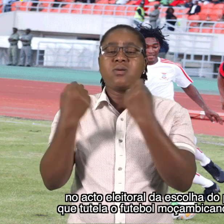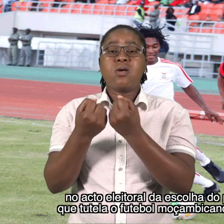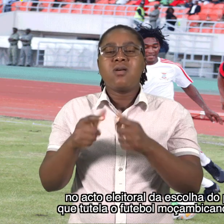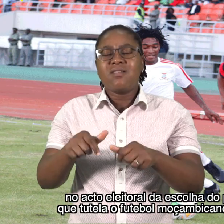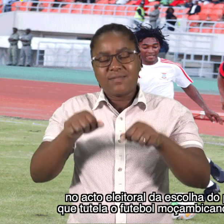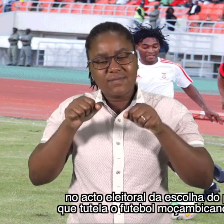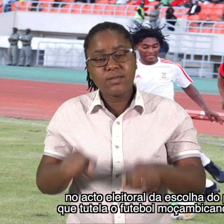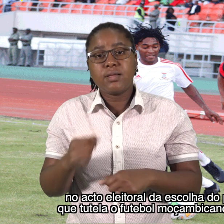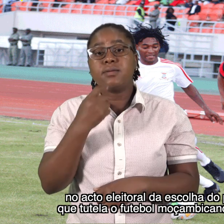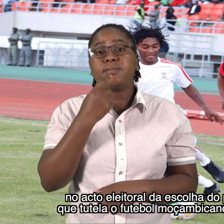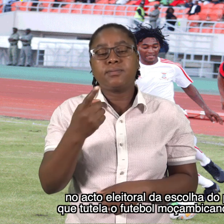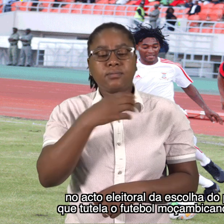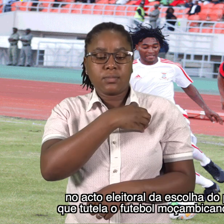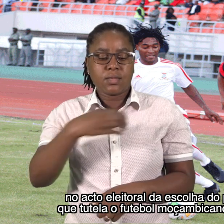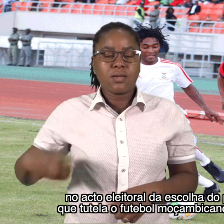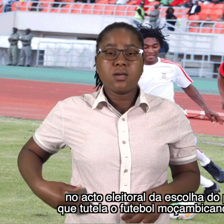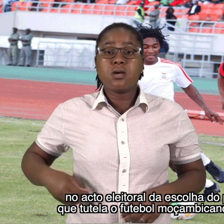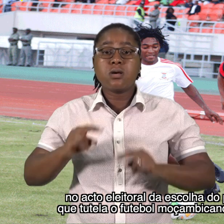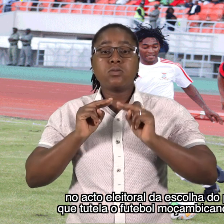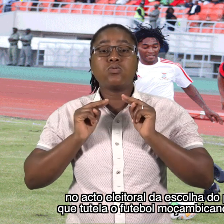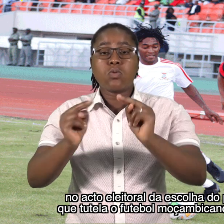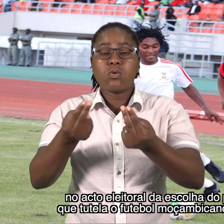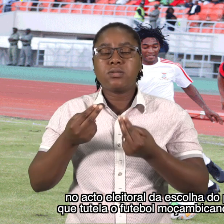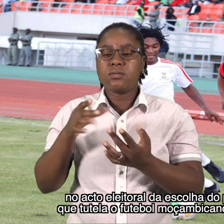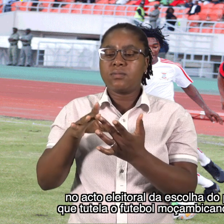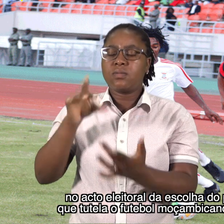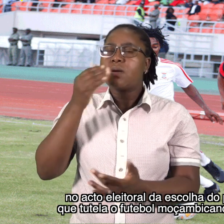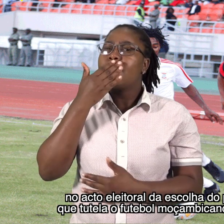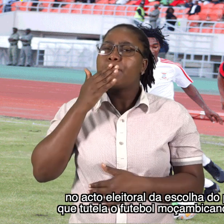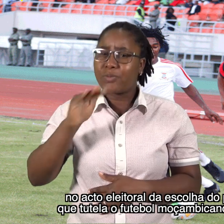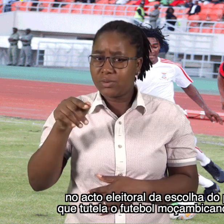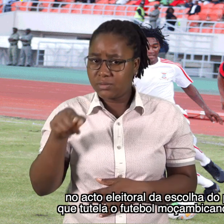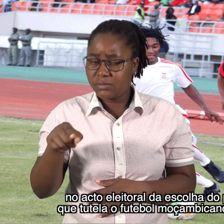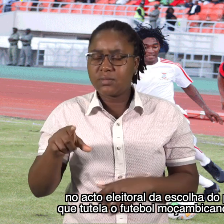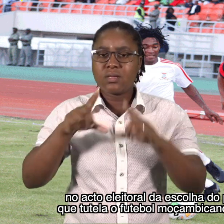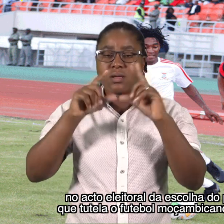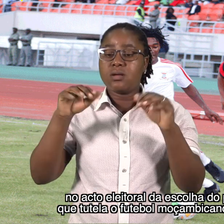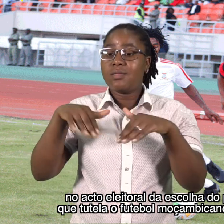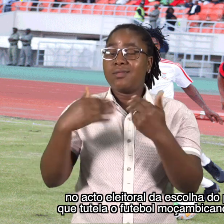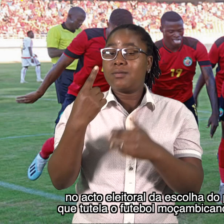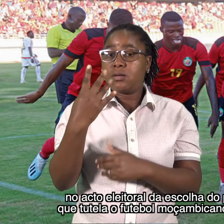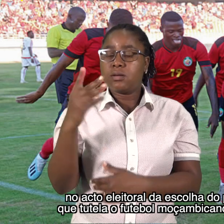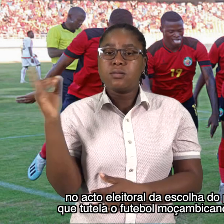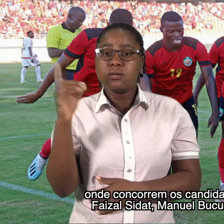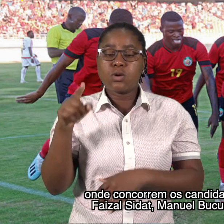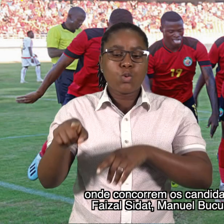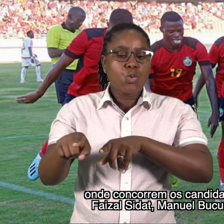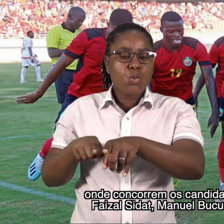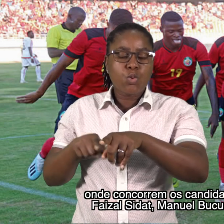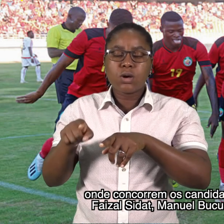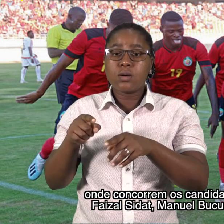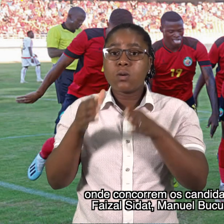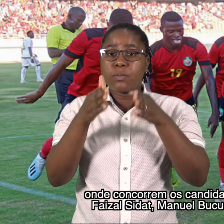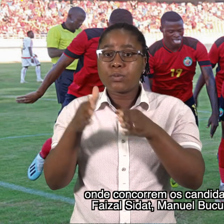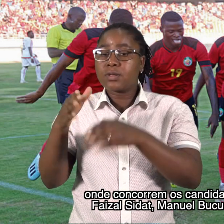no ato eleitoral da escolha do presidente do organismo que tutela o futebol moçambicano no dia 14 de dezembro onde